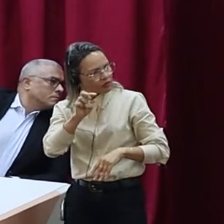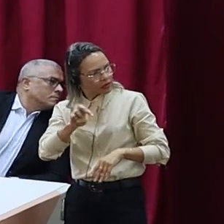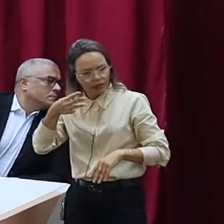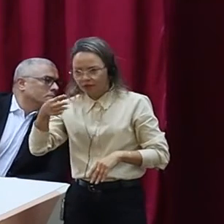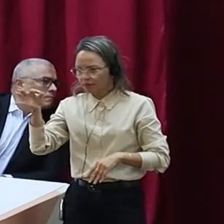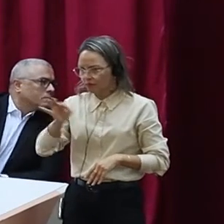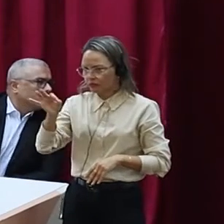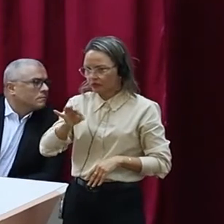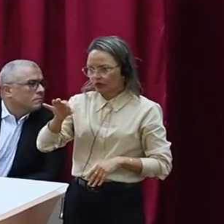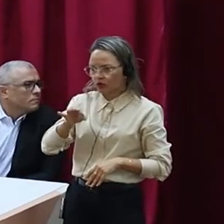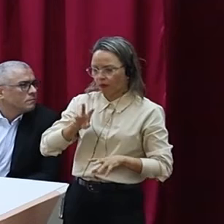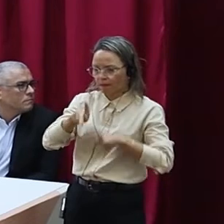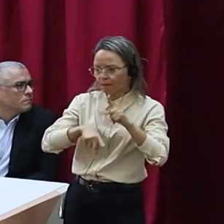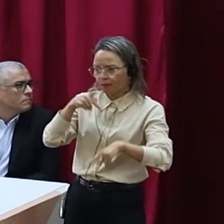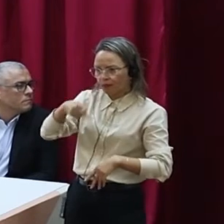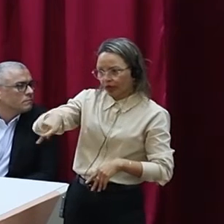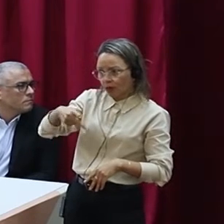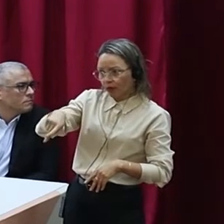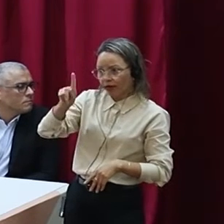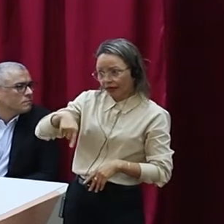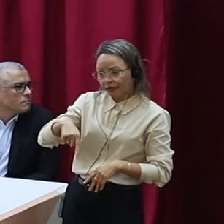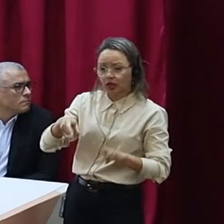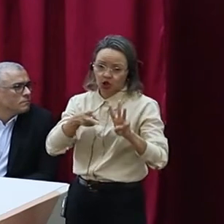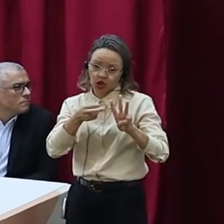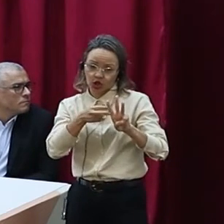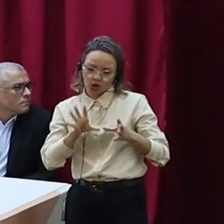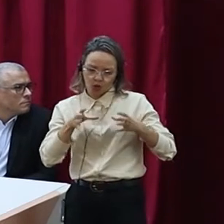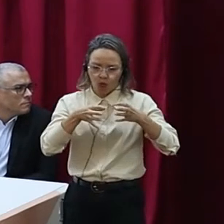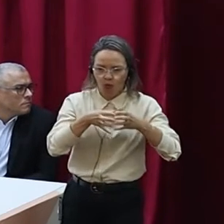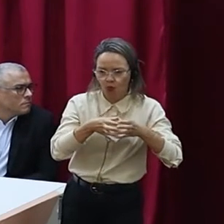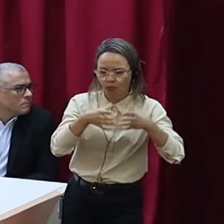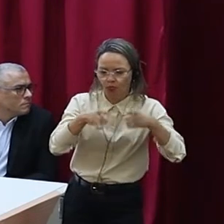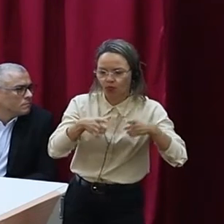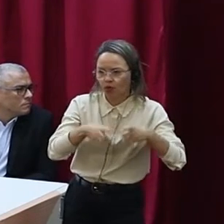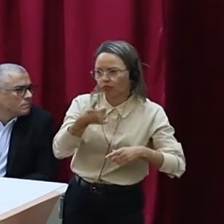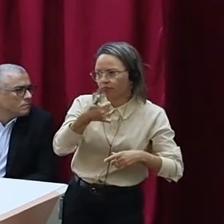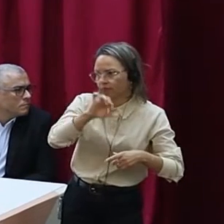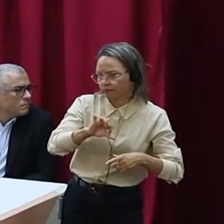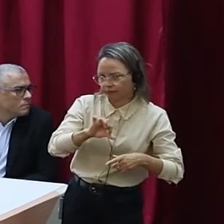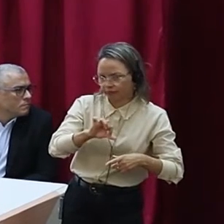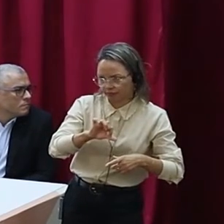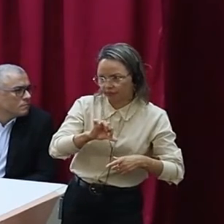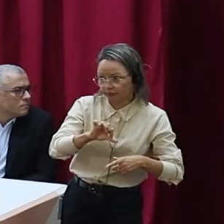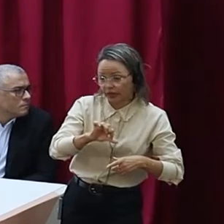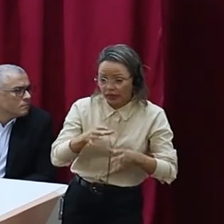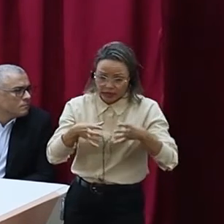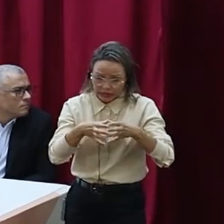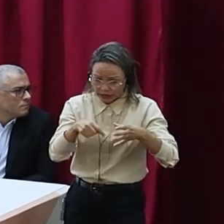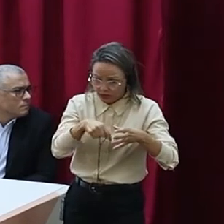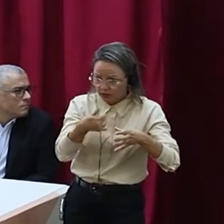indígena. Están agrupados en 19 pueblos y los 19 pueblos tienen sus